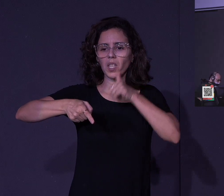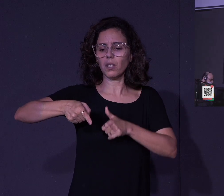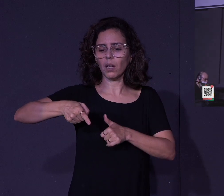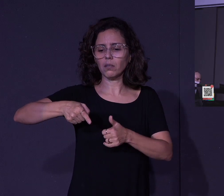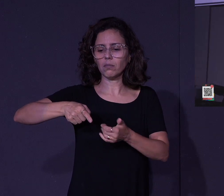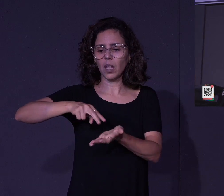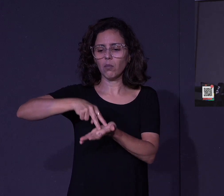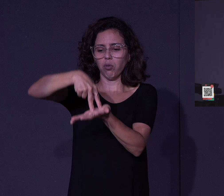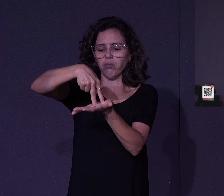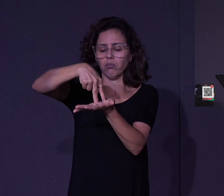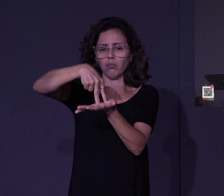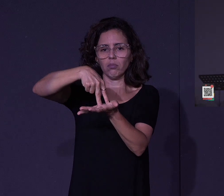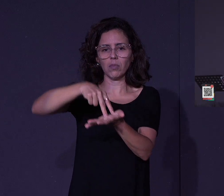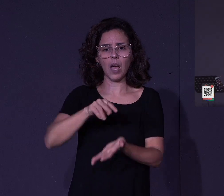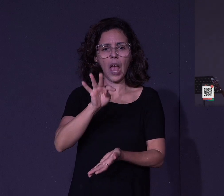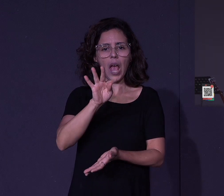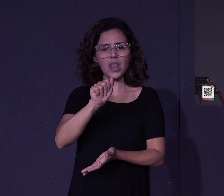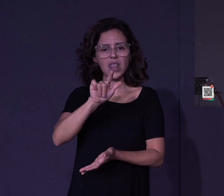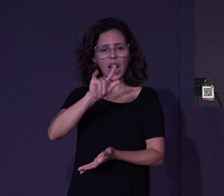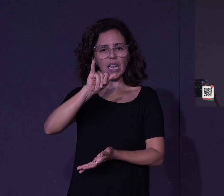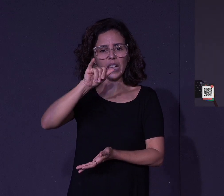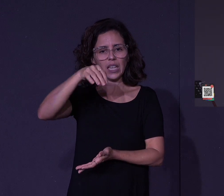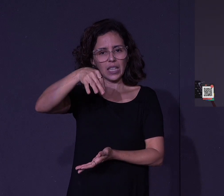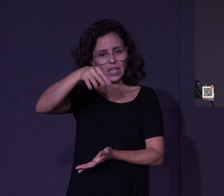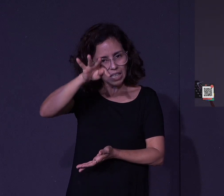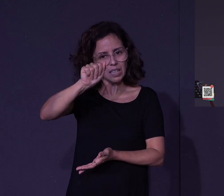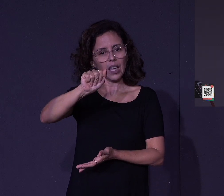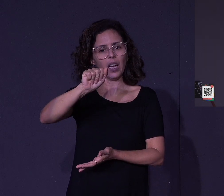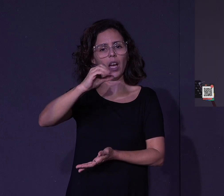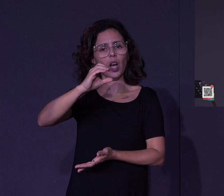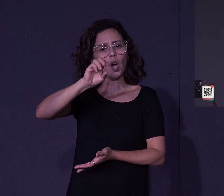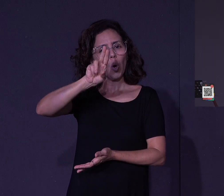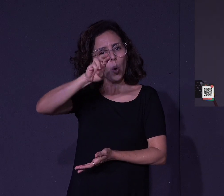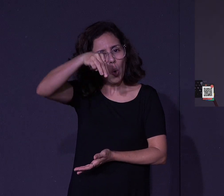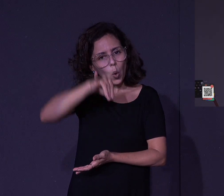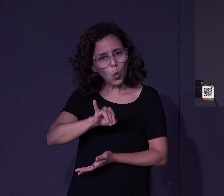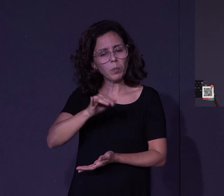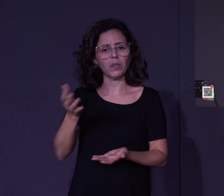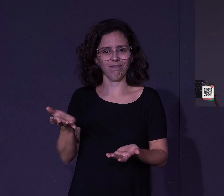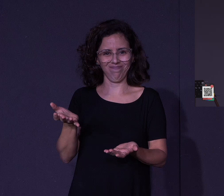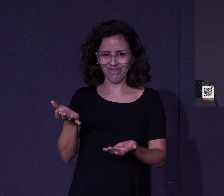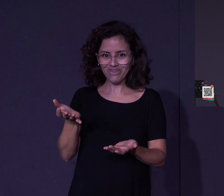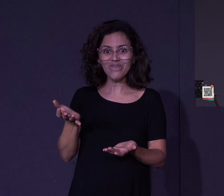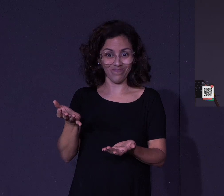É o Deus da vida que a gente serve. É o Deus que tem todo o poder.